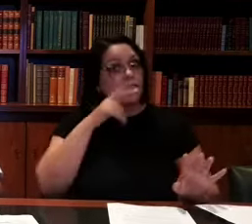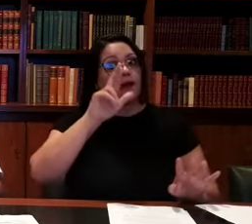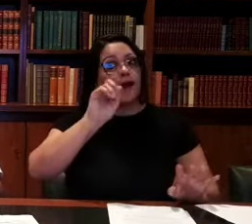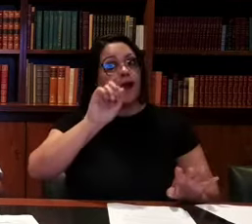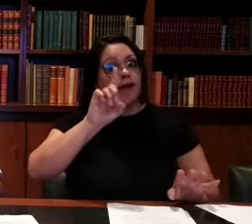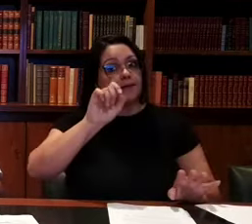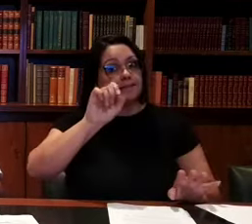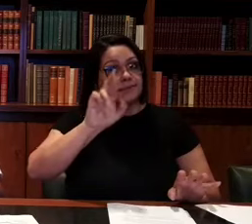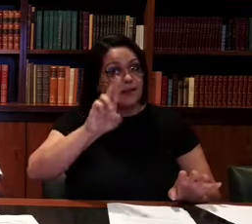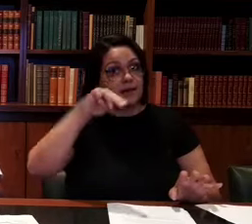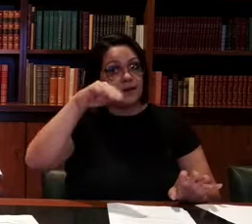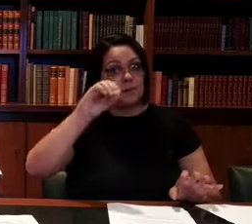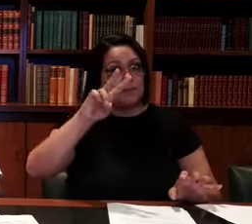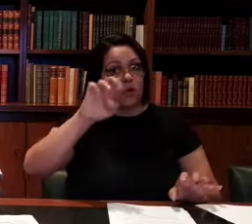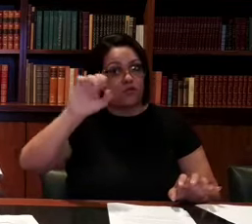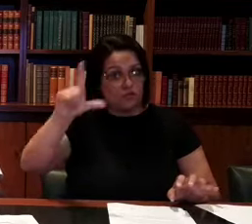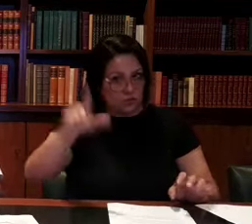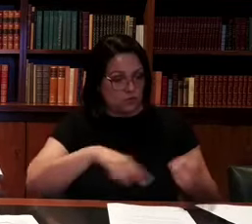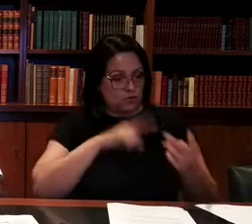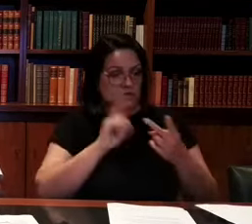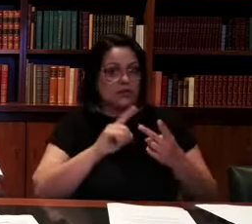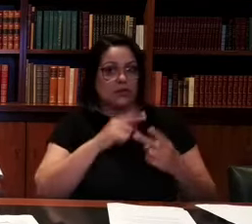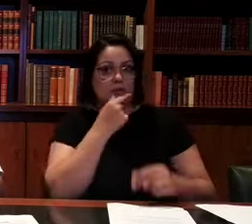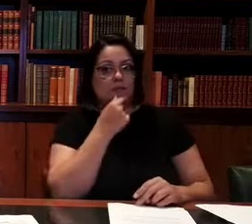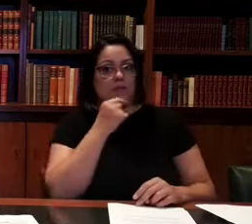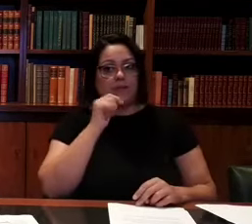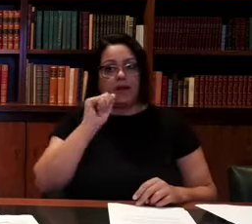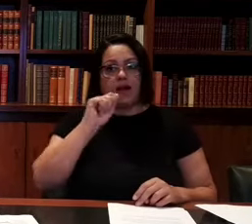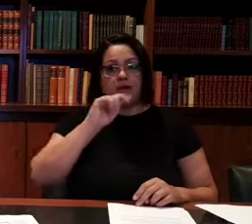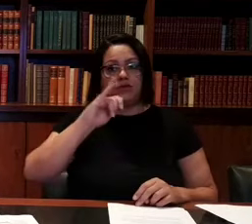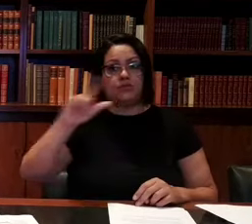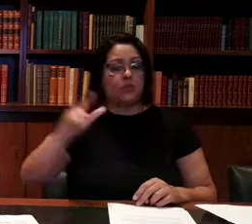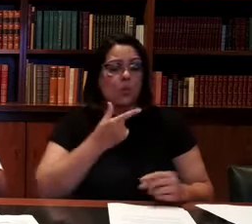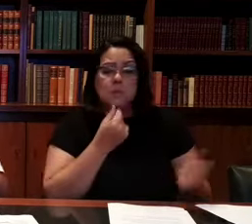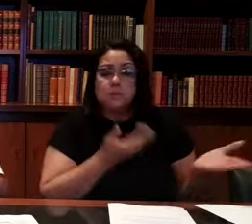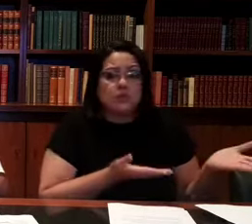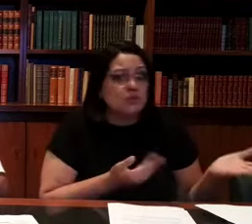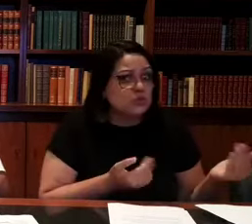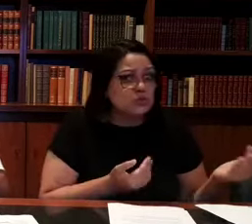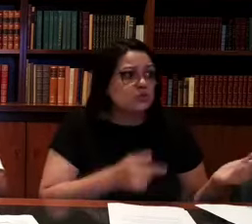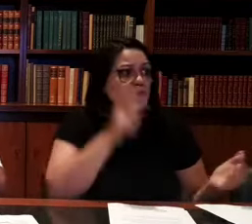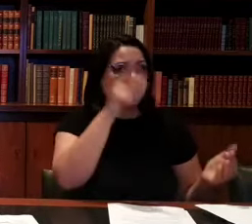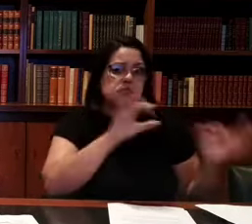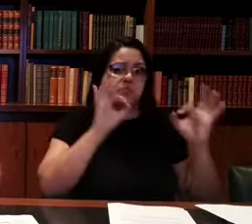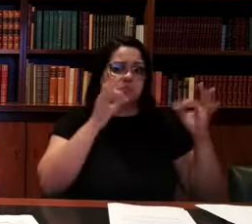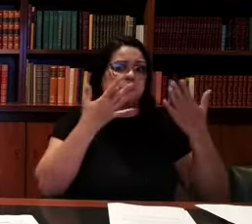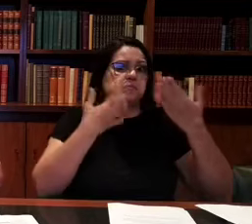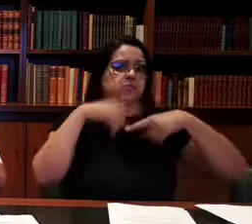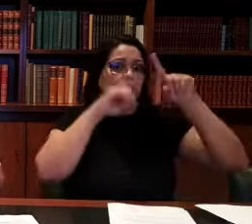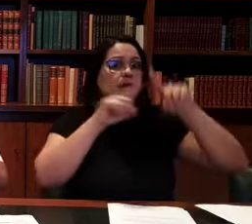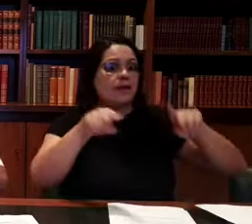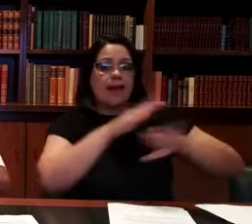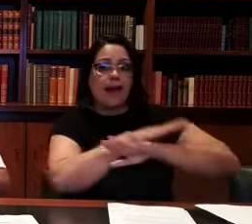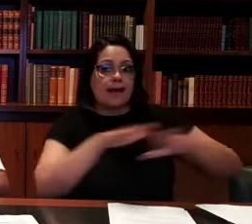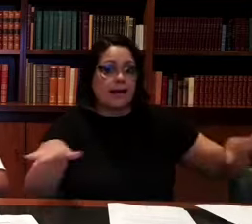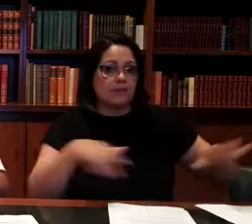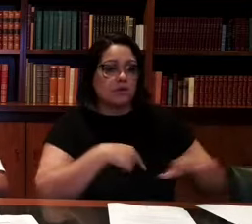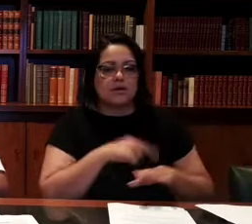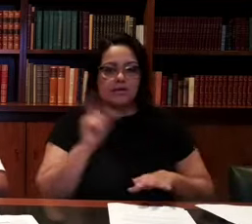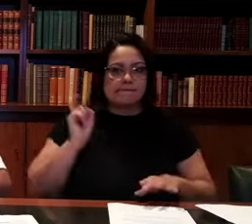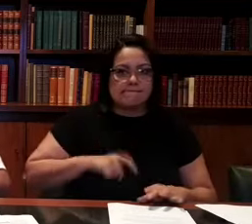o ágil né que o nosso o nosso diretor geral da polícia rodoviária tal garoto o garoto excepcional excepcional realmente acabou com aquela